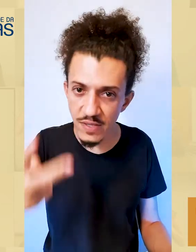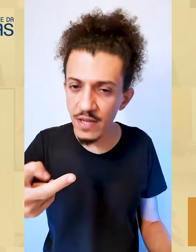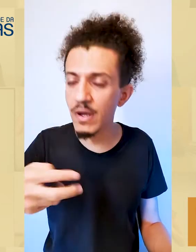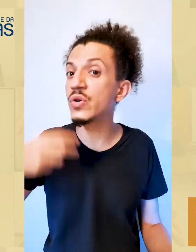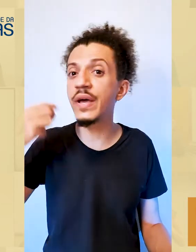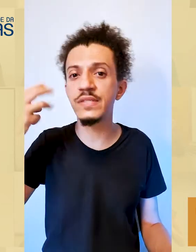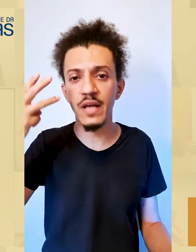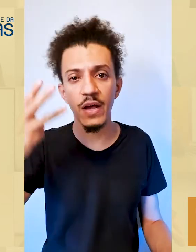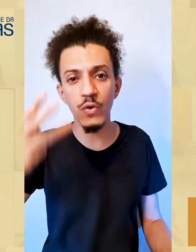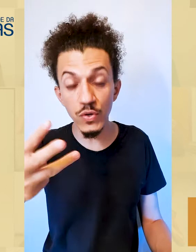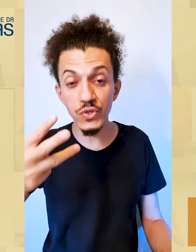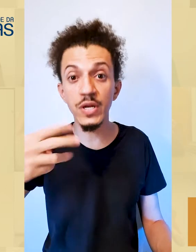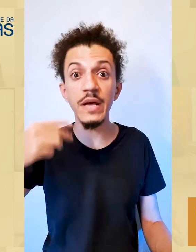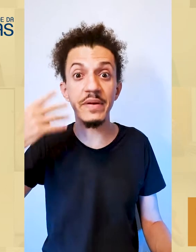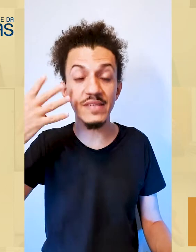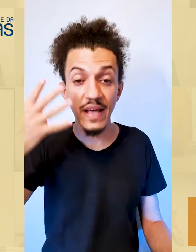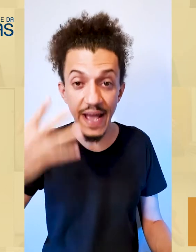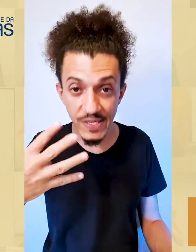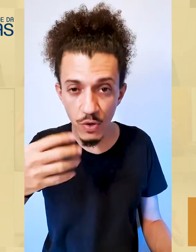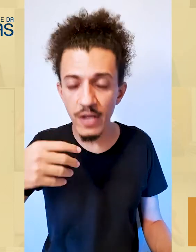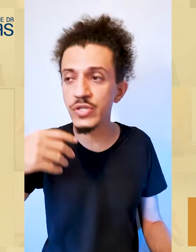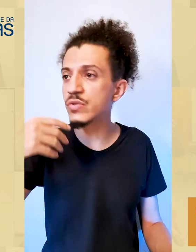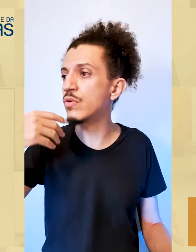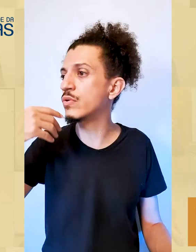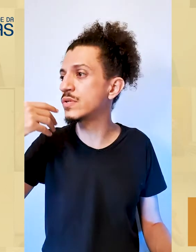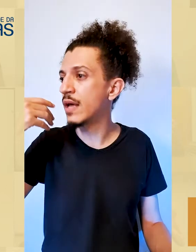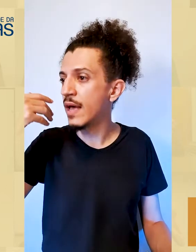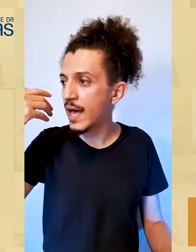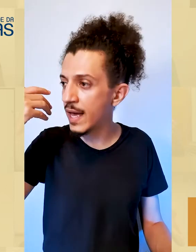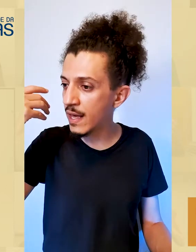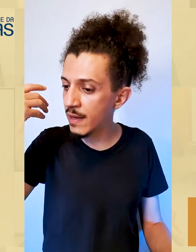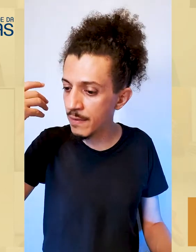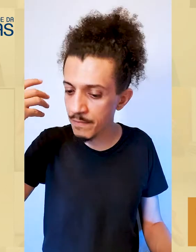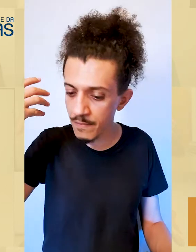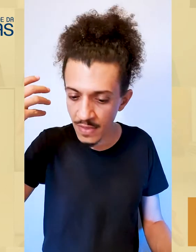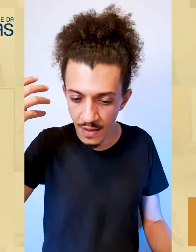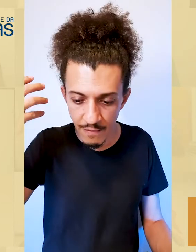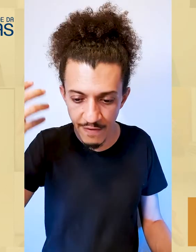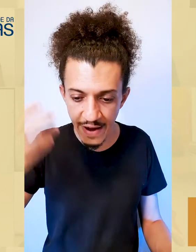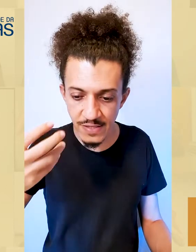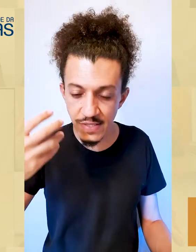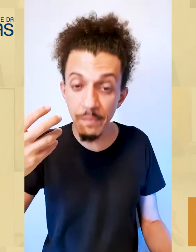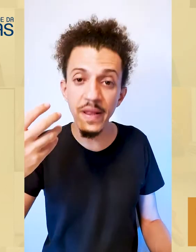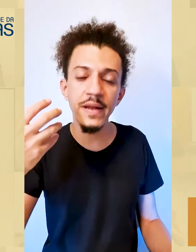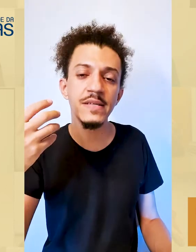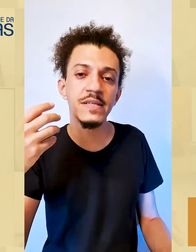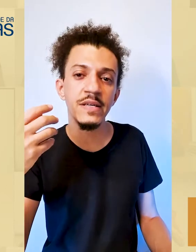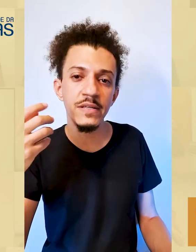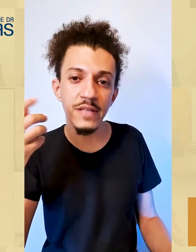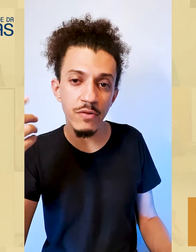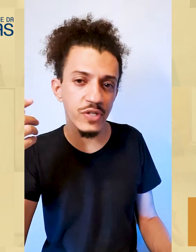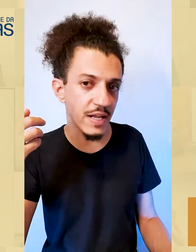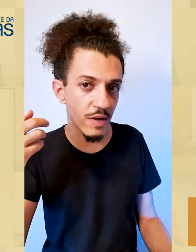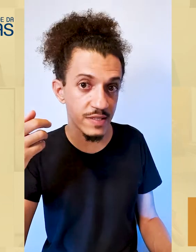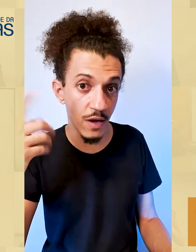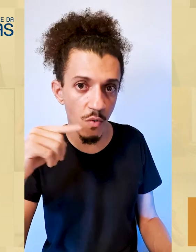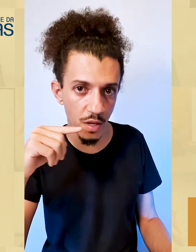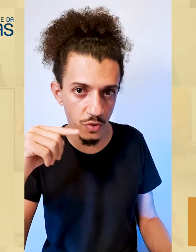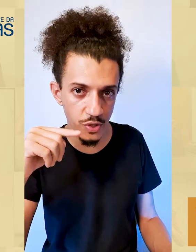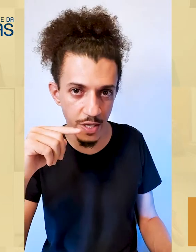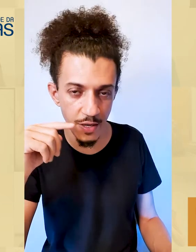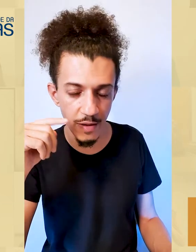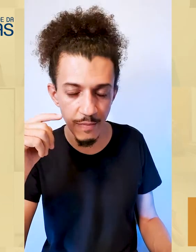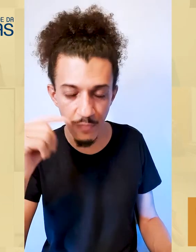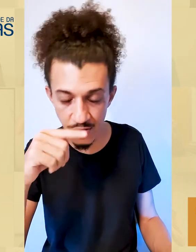em pós-graduações, em cursos de Libras, em escolas de surdos, em várias disciplinas, tanto de graduação